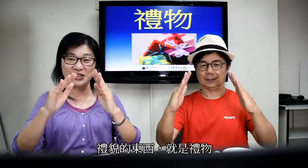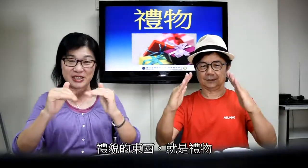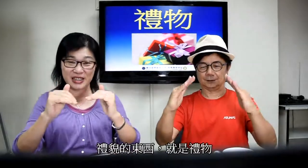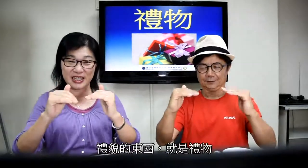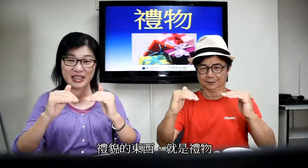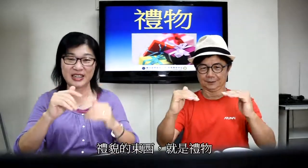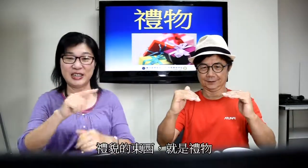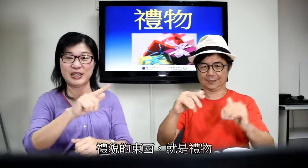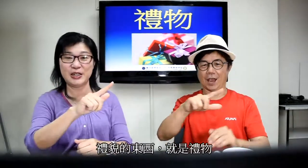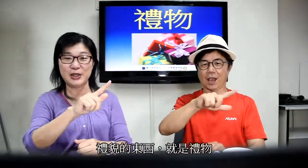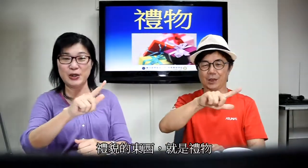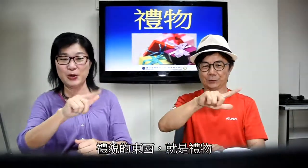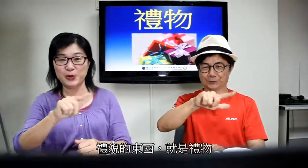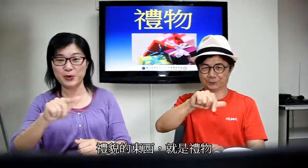礼物，